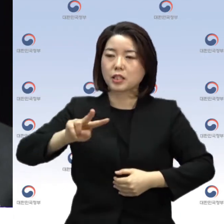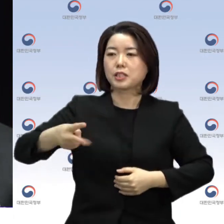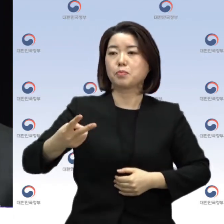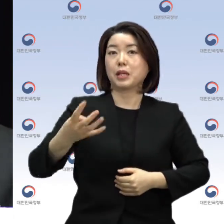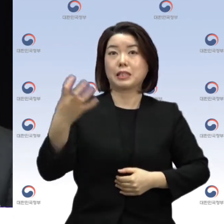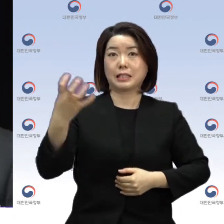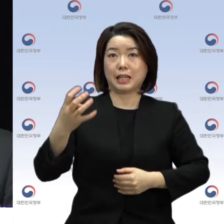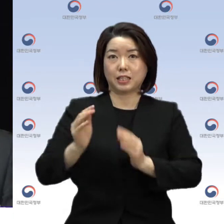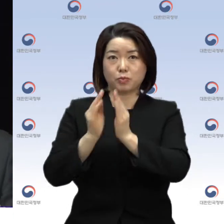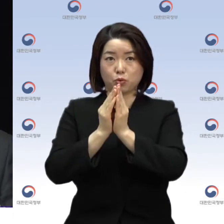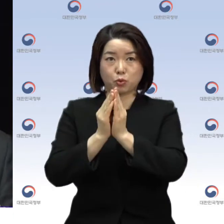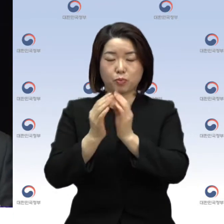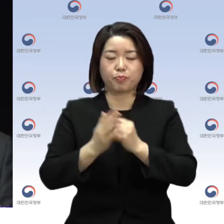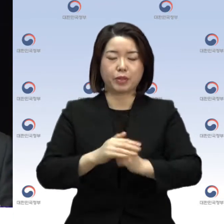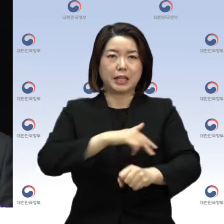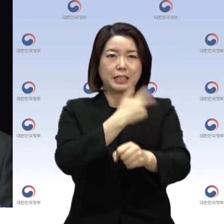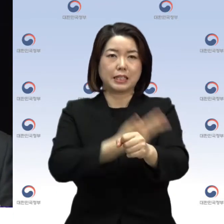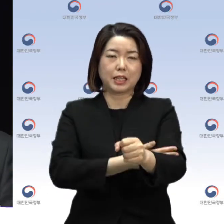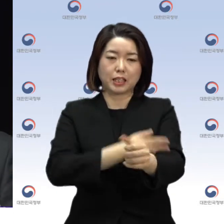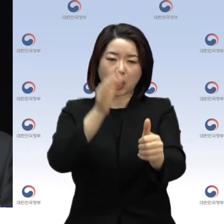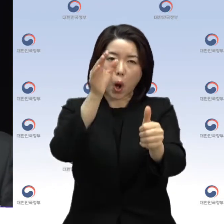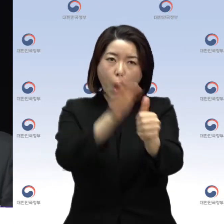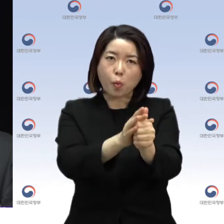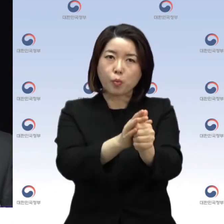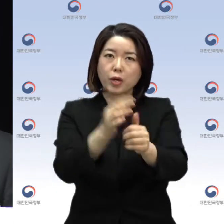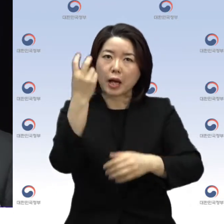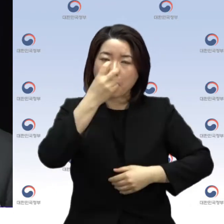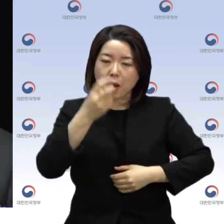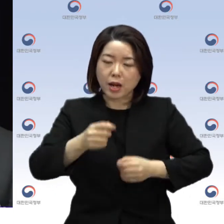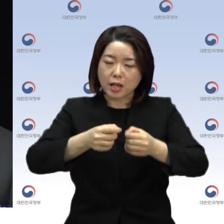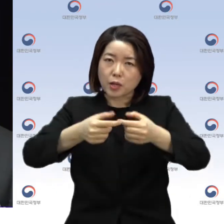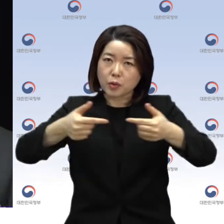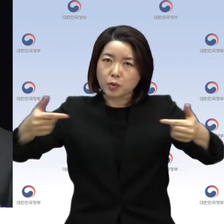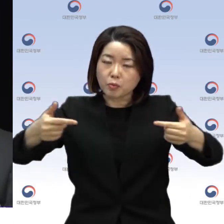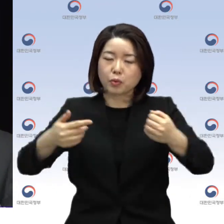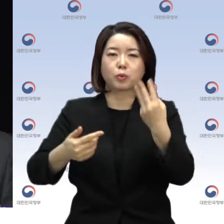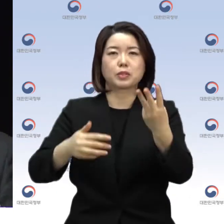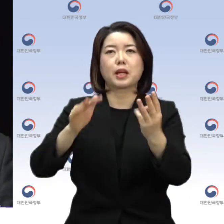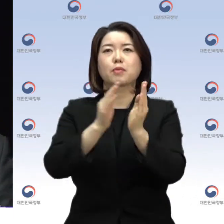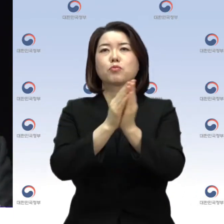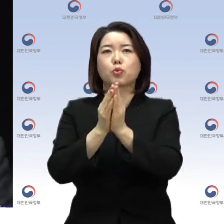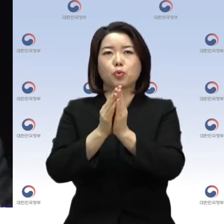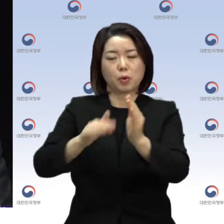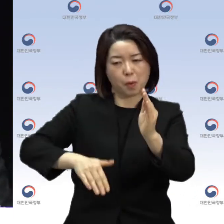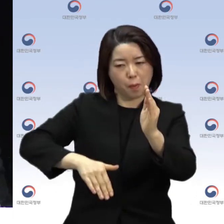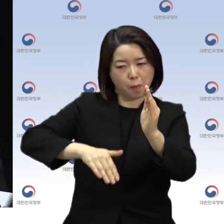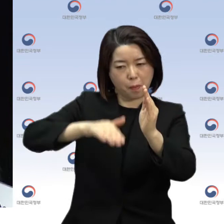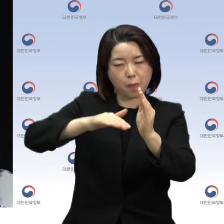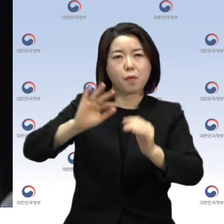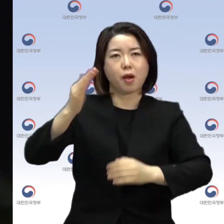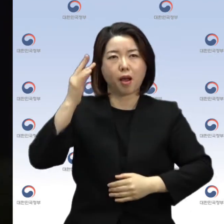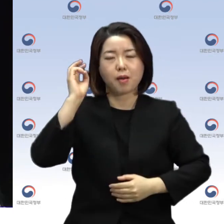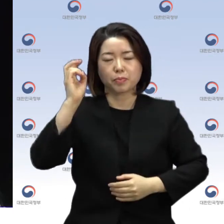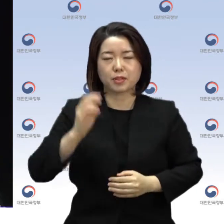원, 저작권 위탁 관리 규모도 3조 원 수준까지 늘어날 것으로 기대합니다.